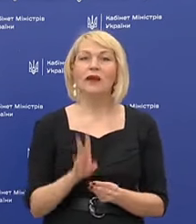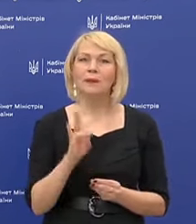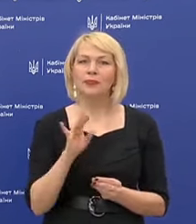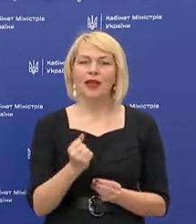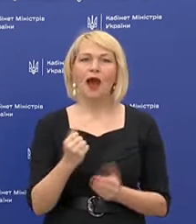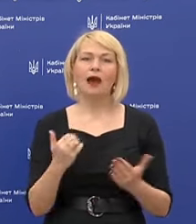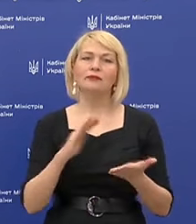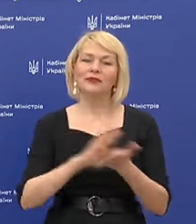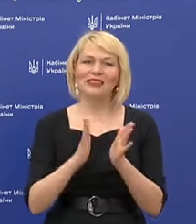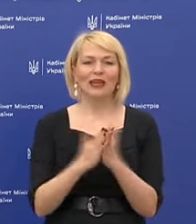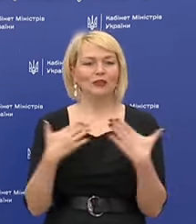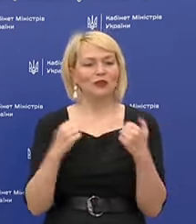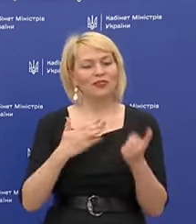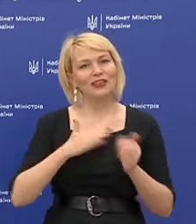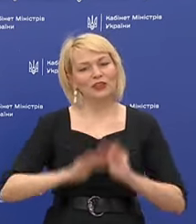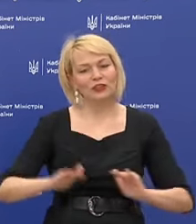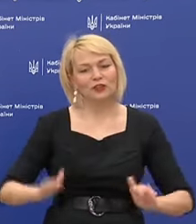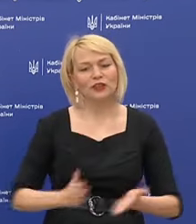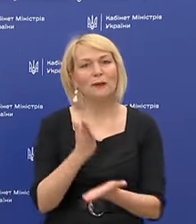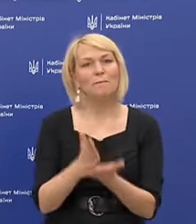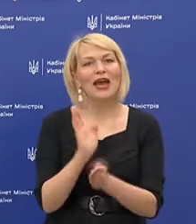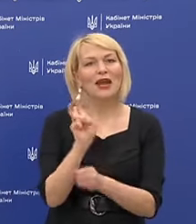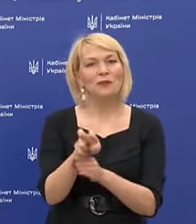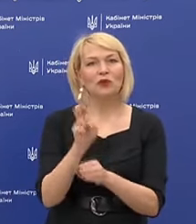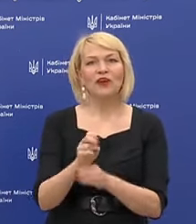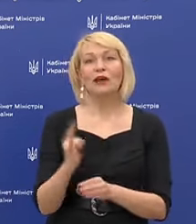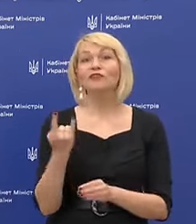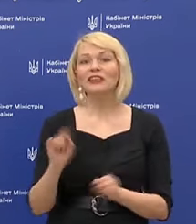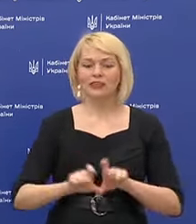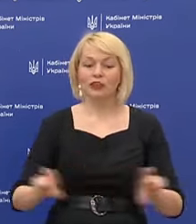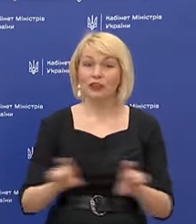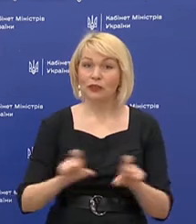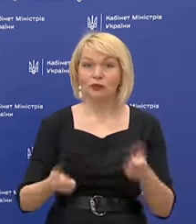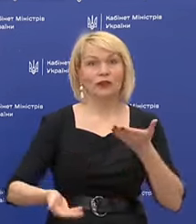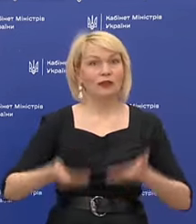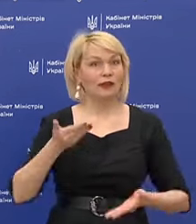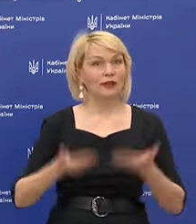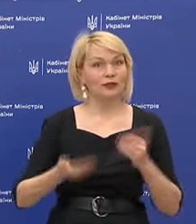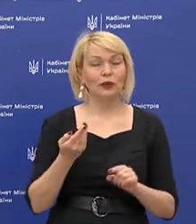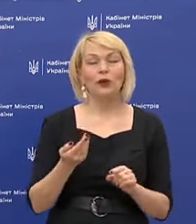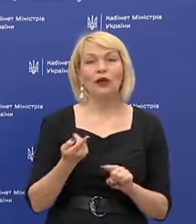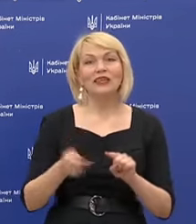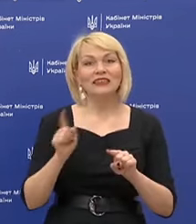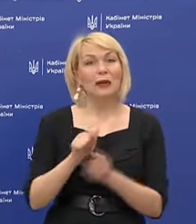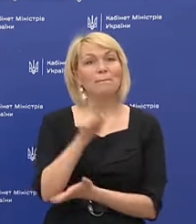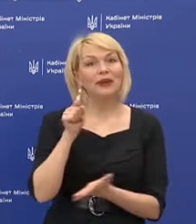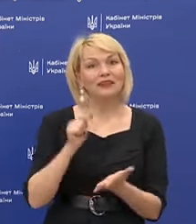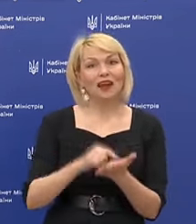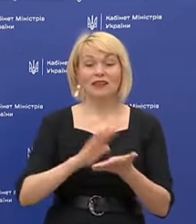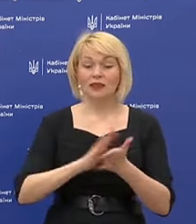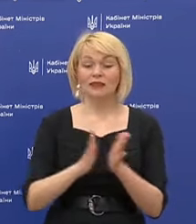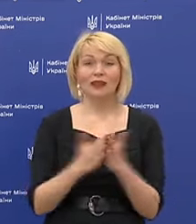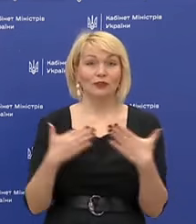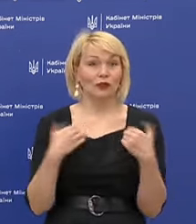стан здоров'я наших діточок, які перебувають в дитячих садочках. І якщо це, ну, це питання, стан здоров'я